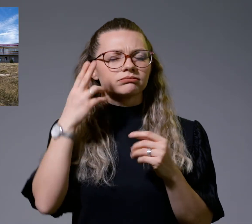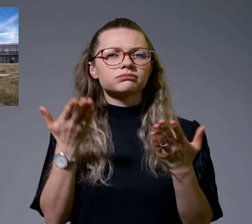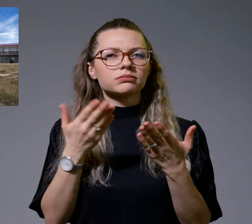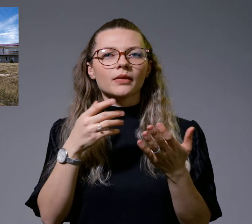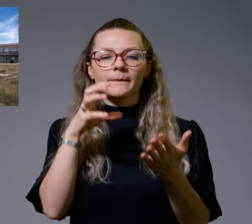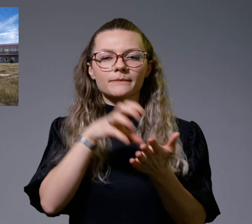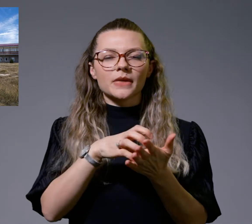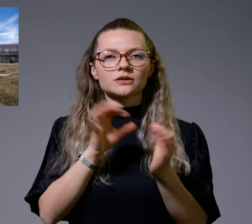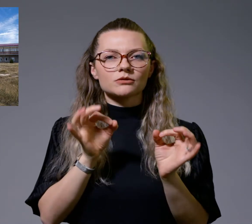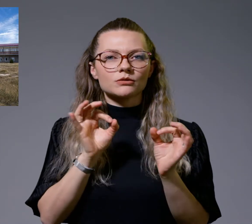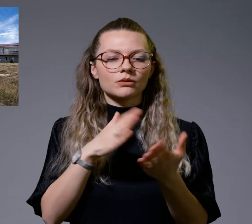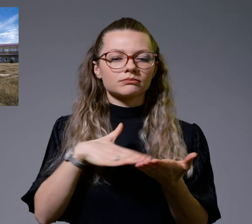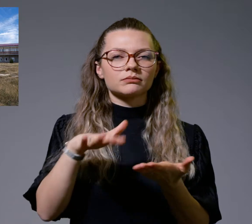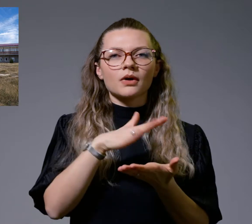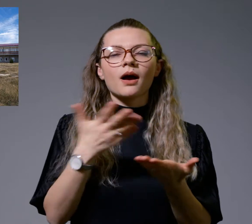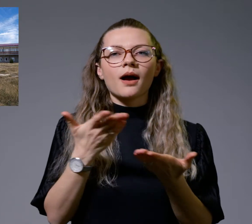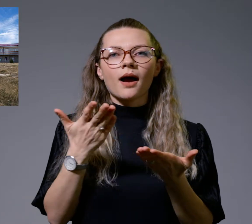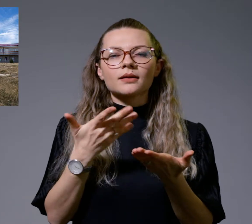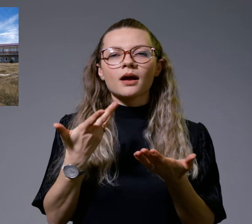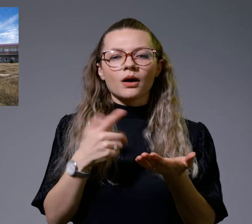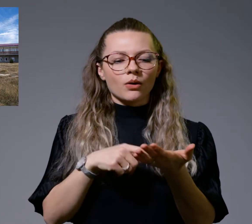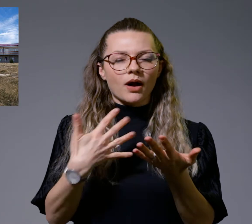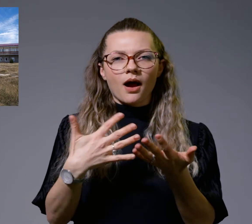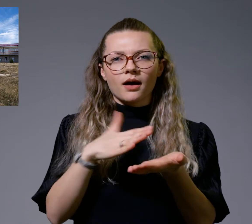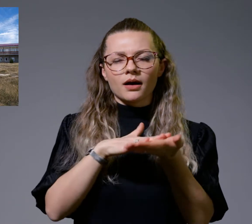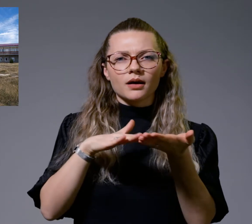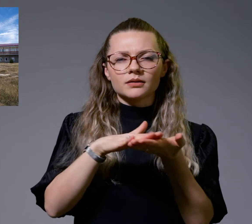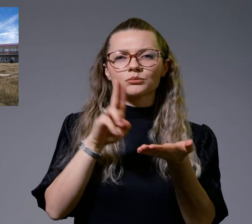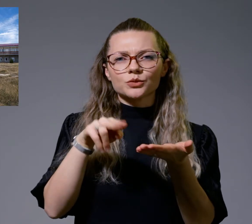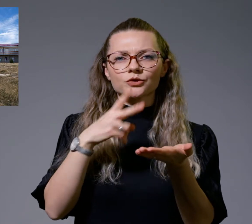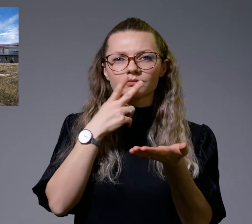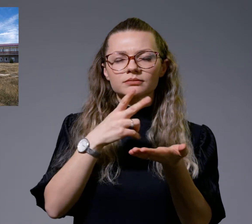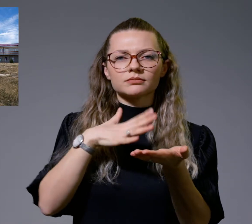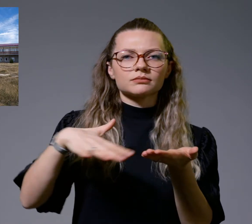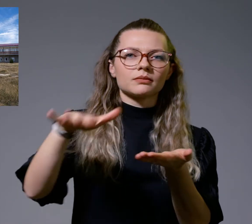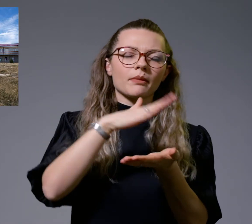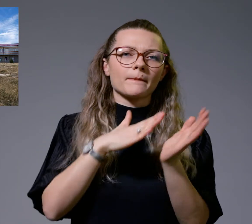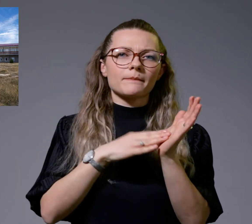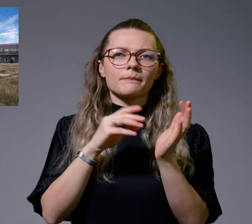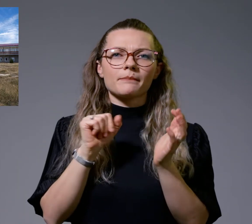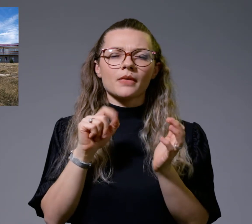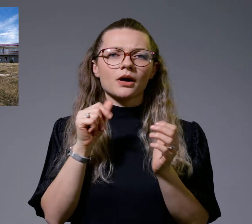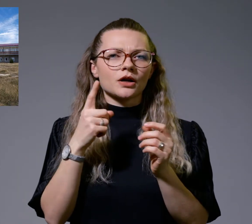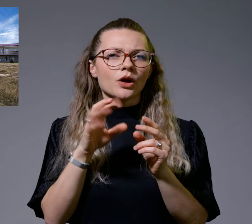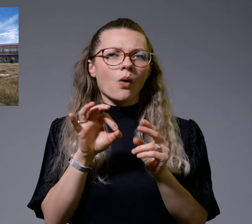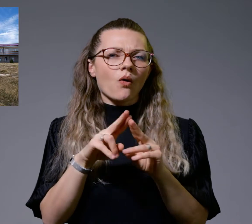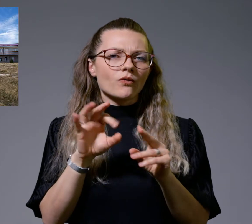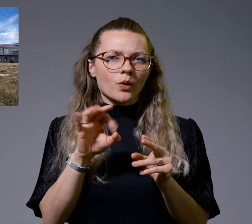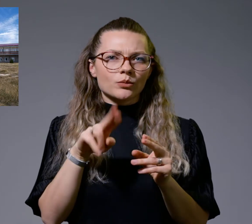положба, од каде на дланка ја имате целата област Мариово. Манастирот ги